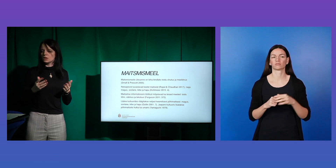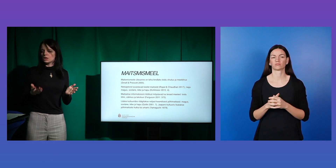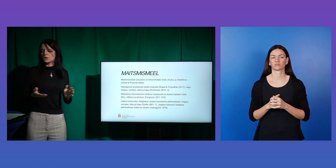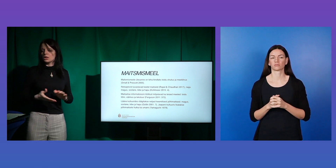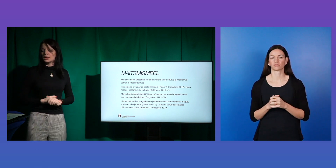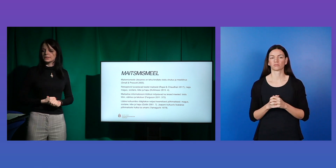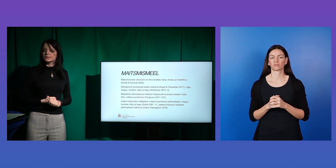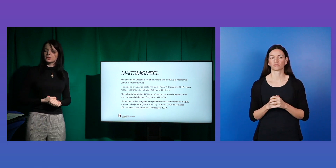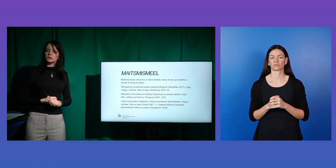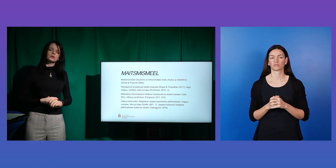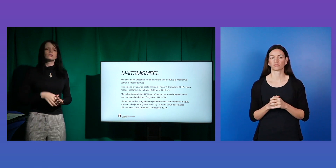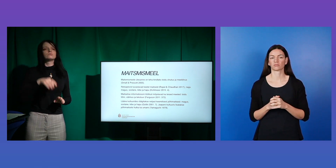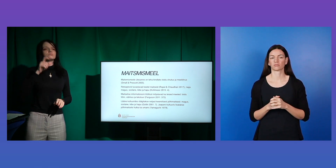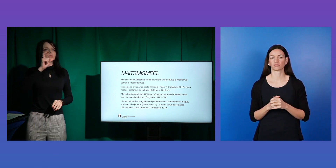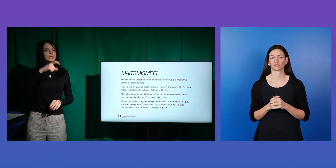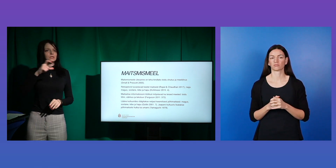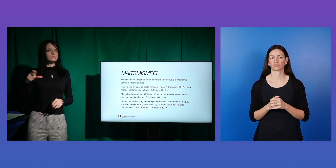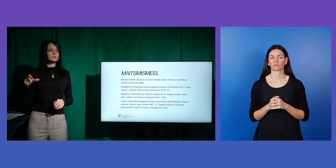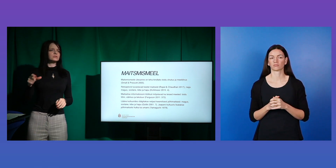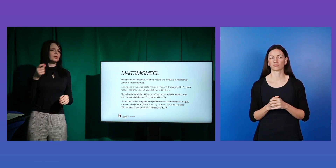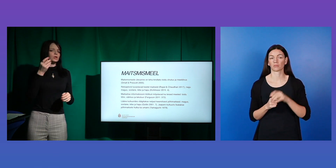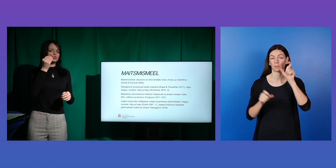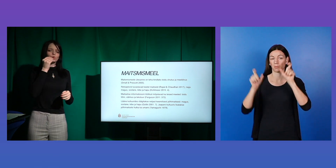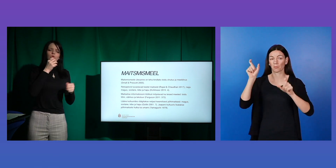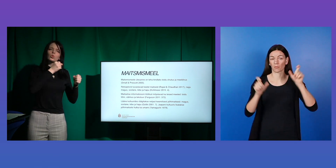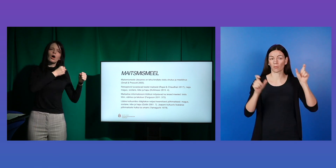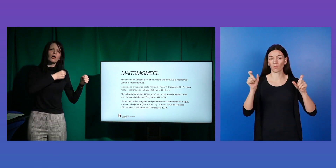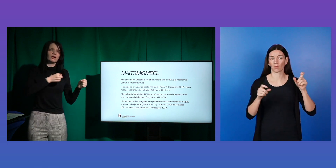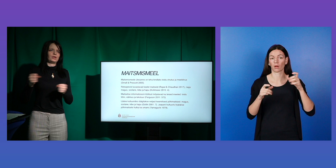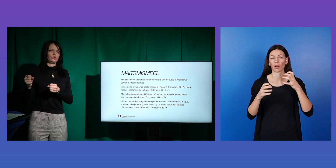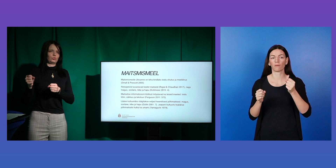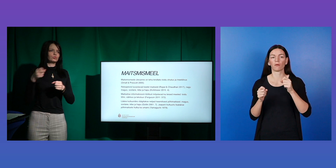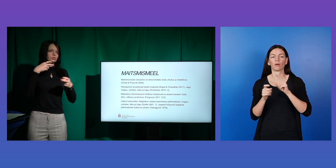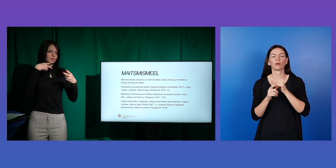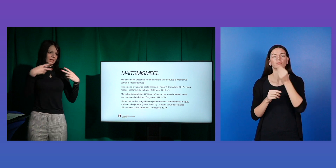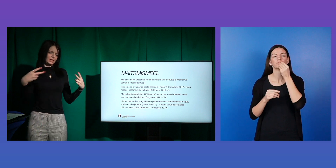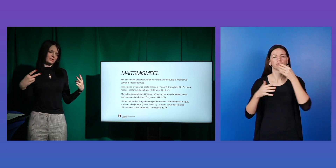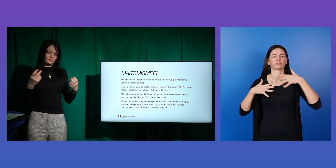Rahvustoidud on riigiti ja